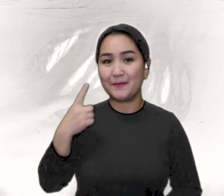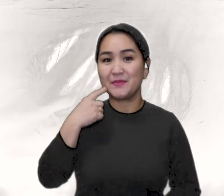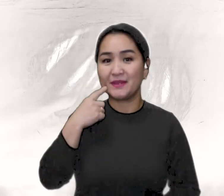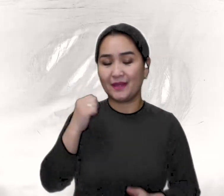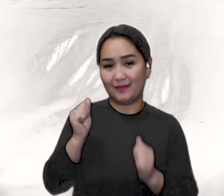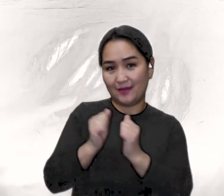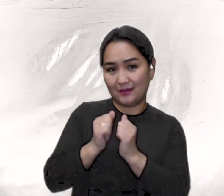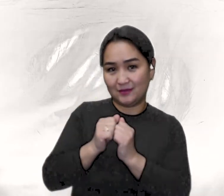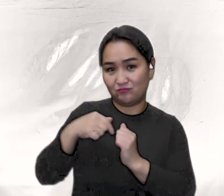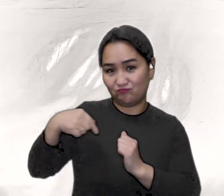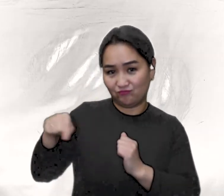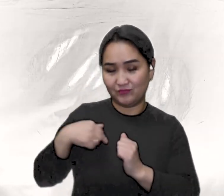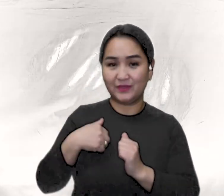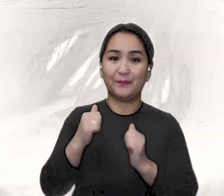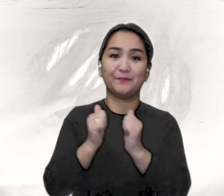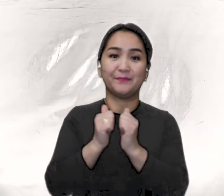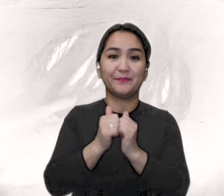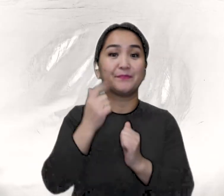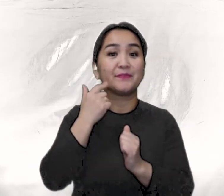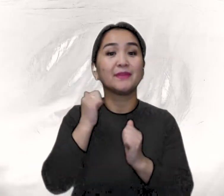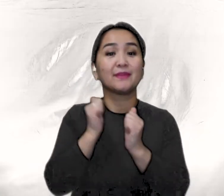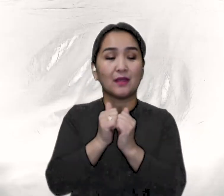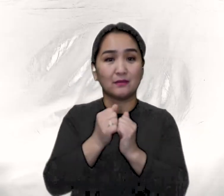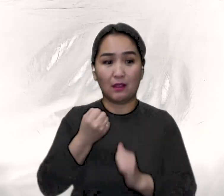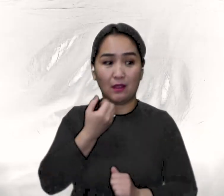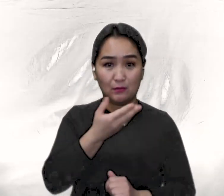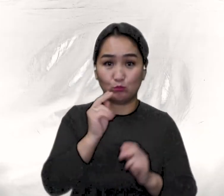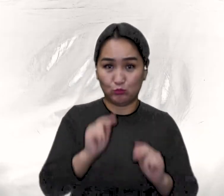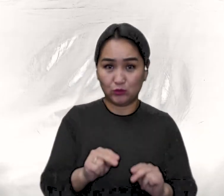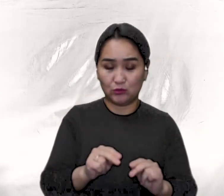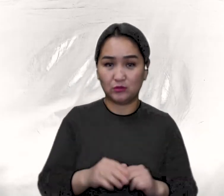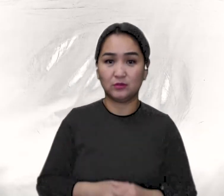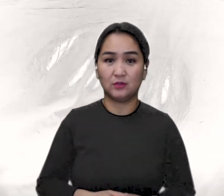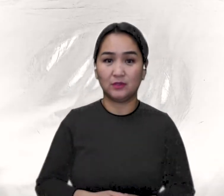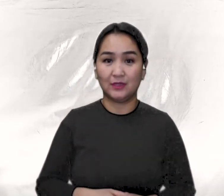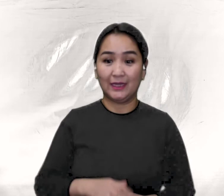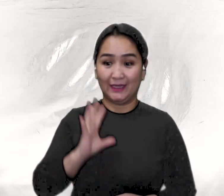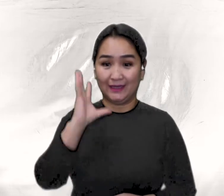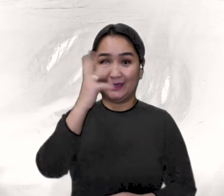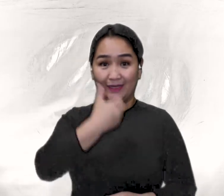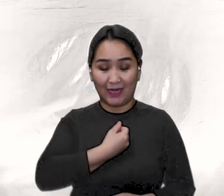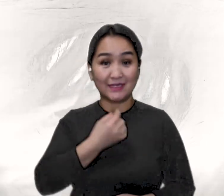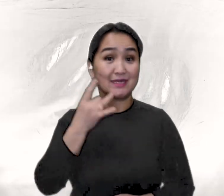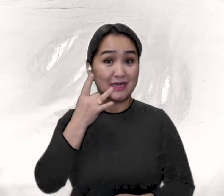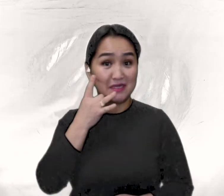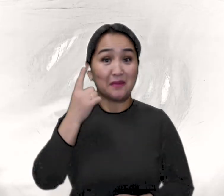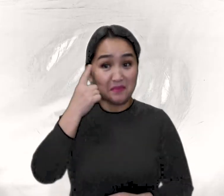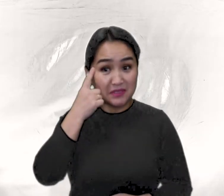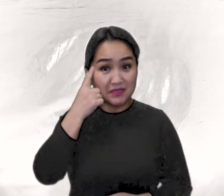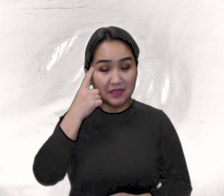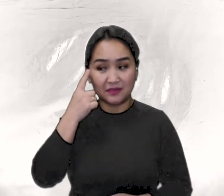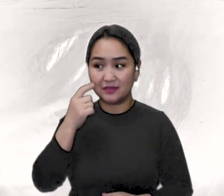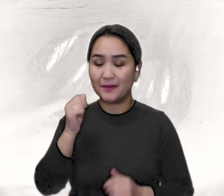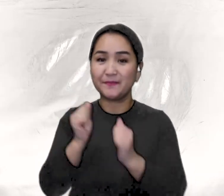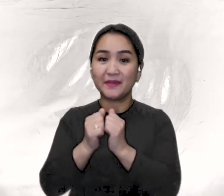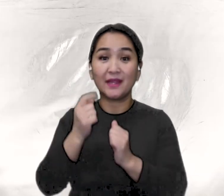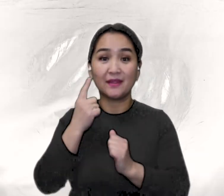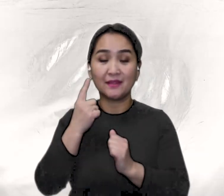малтаа зүгээр. Одоо транс хэрэгтэй гэдгийг мэдсээр байж уу? Мэдсээр байж. Оо. Зүгээр тэгээд санаандгүй тэр чинь нэг